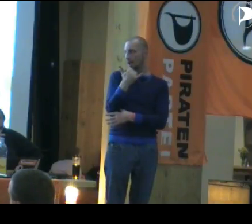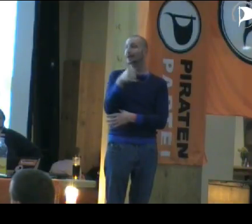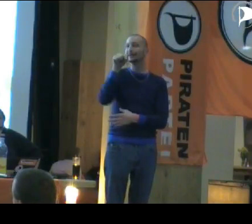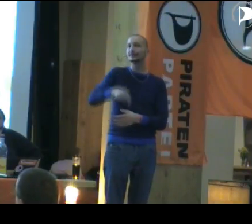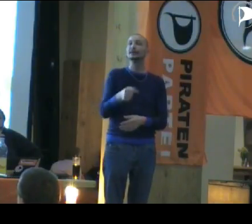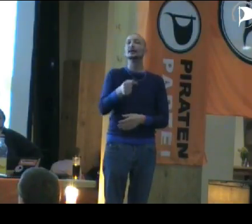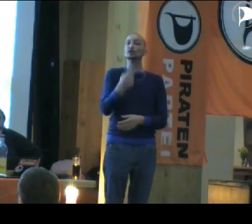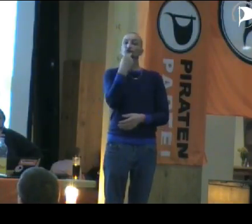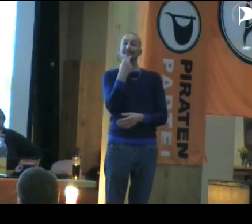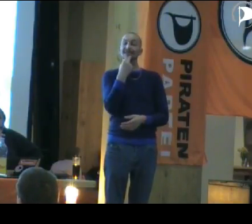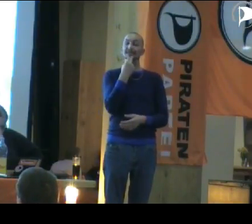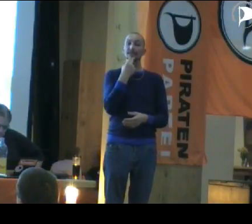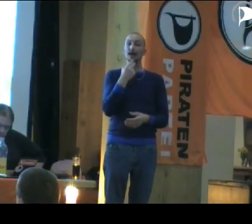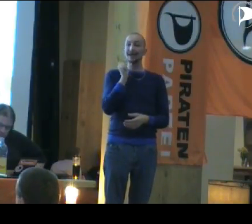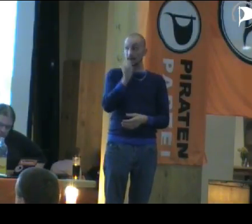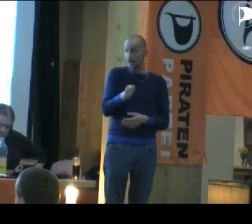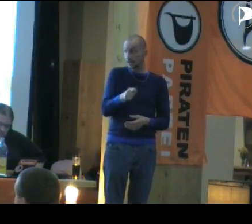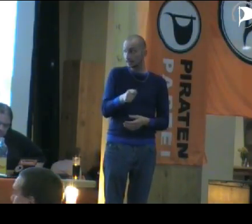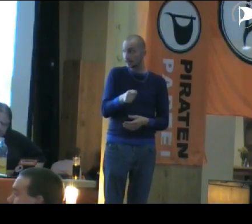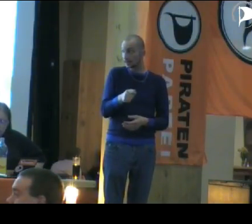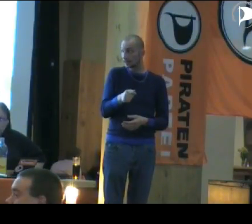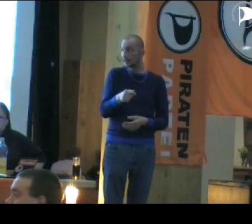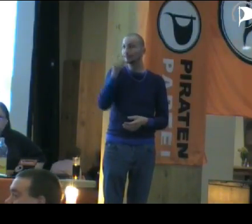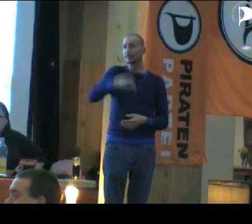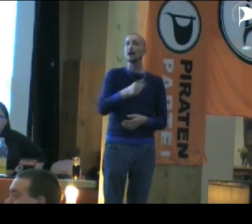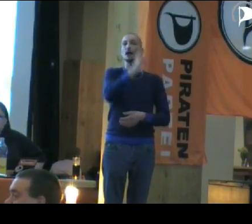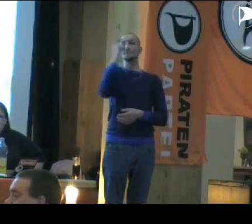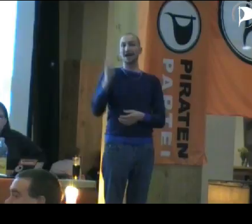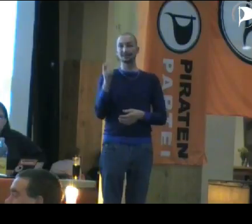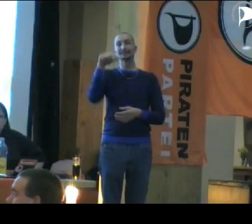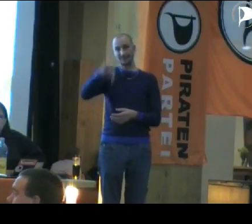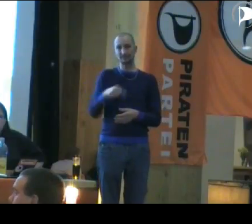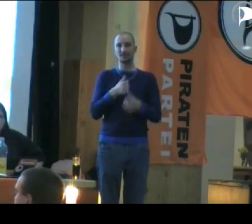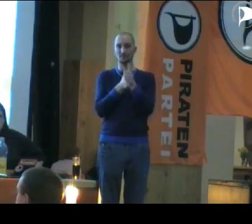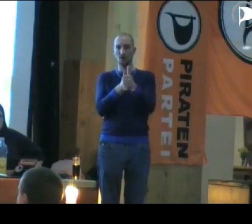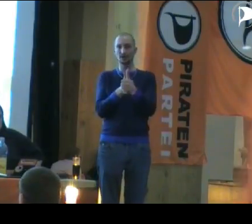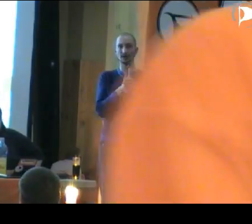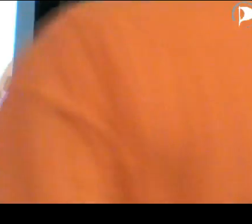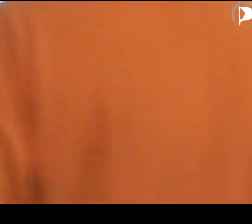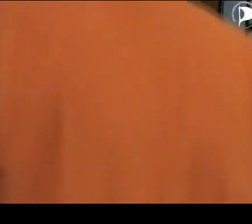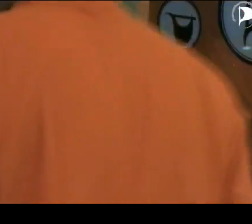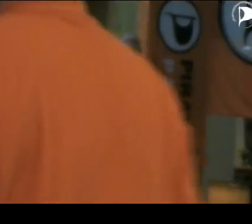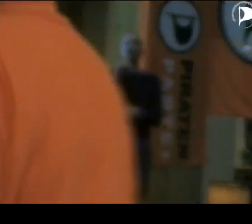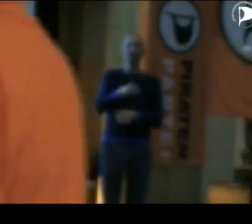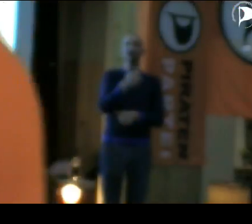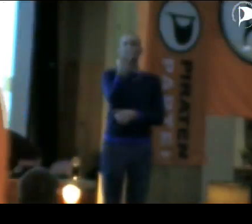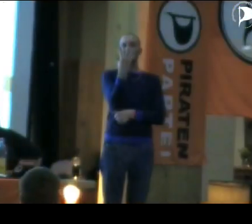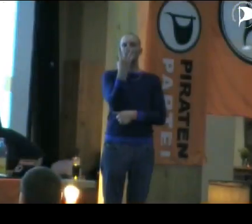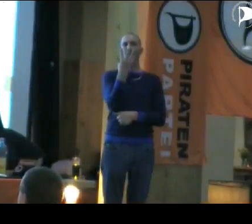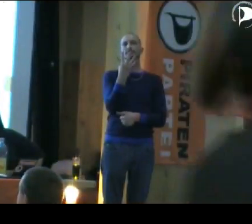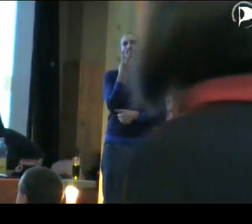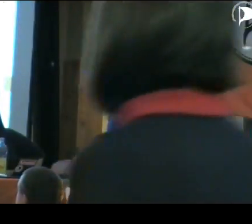oh natürlich zu den beisitzern vorhin haben wir hier war 104 war hier